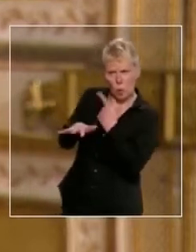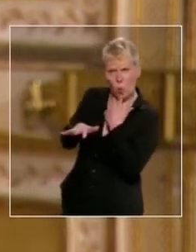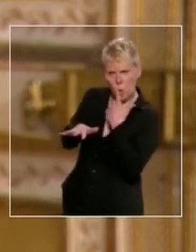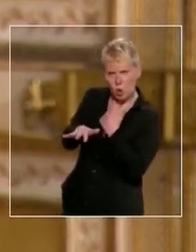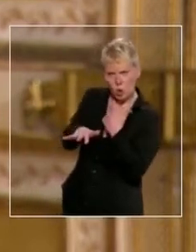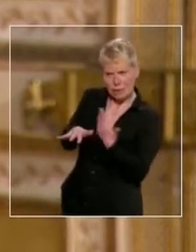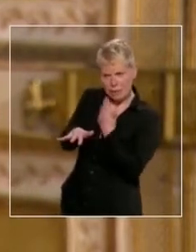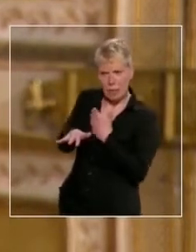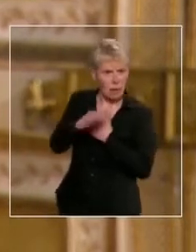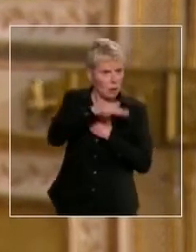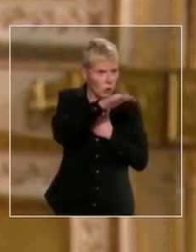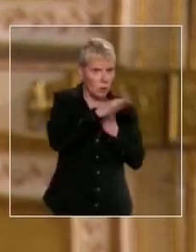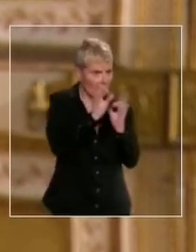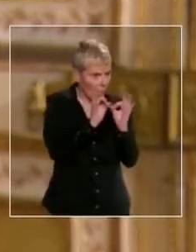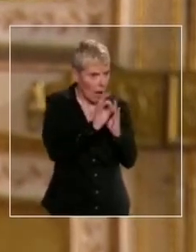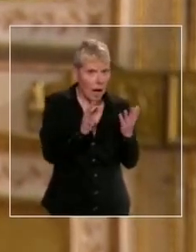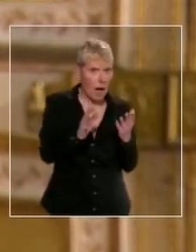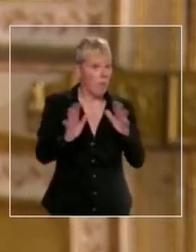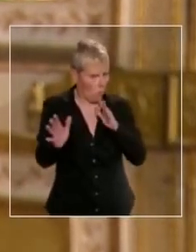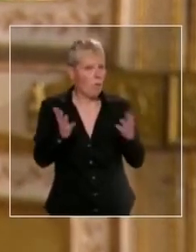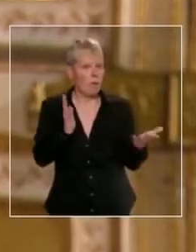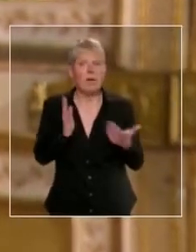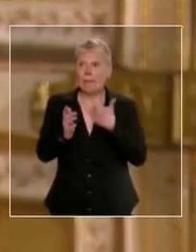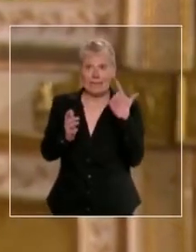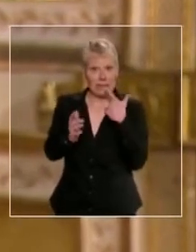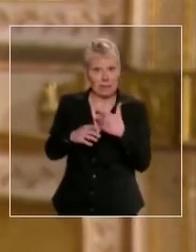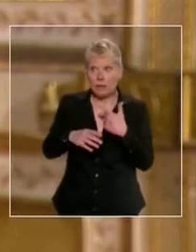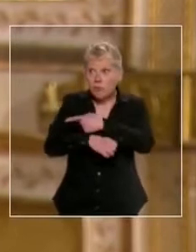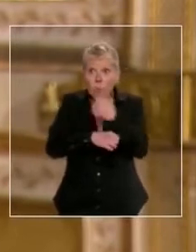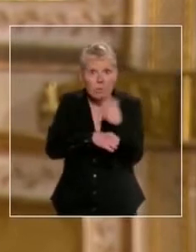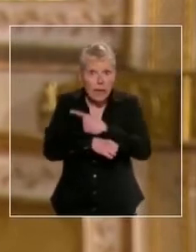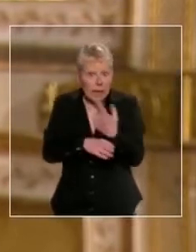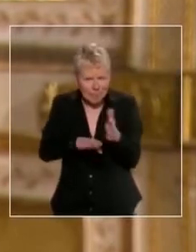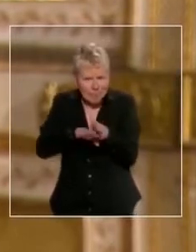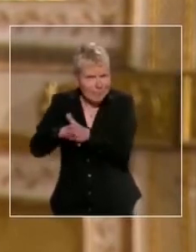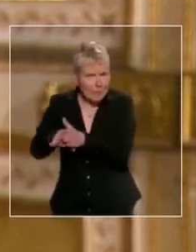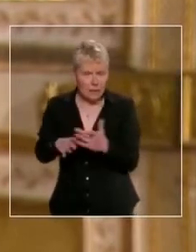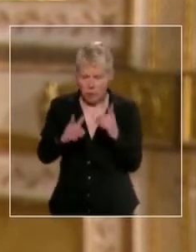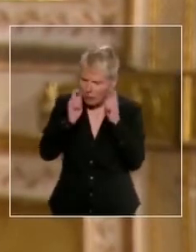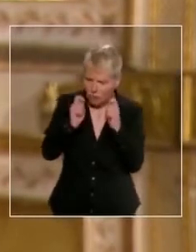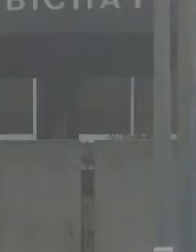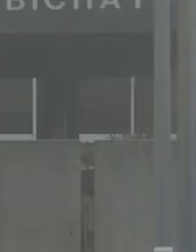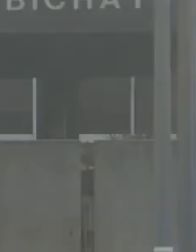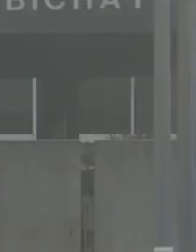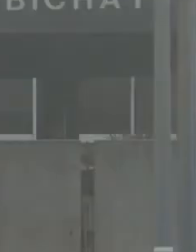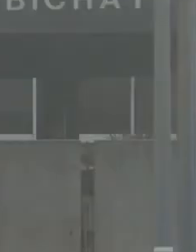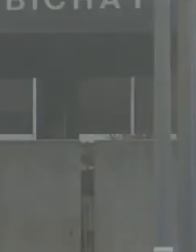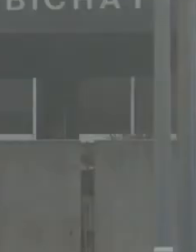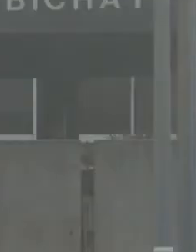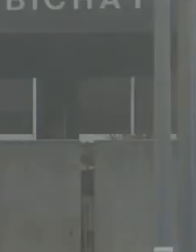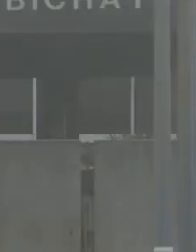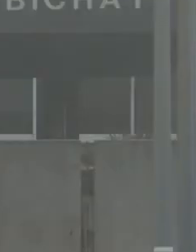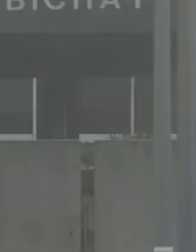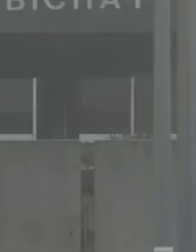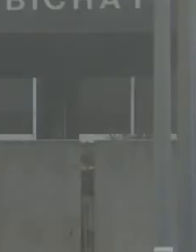Αυτό δεν έχει να κάνει απαραίτητα με τα εθνικά σύνορα. Είναι αναγκαίο να συνεργαστούμε με όλες τις αρχές και να μην προκληθεί πανικός.